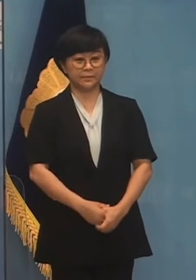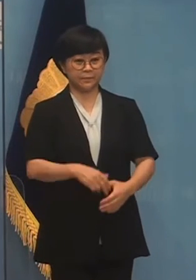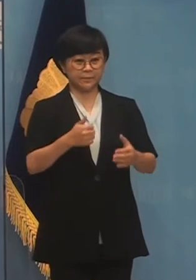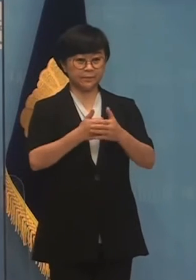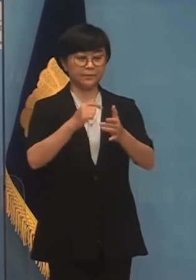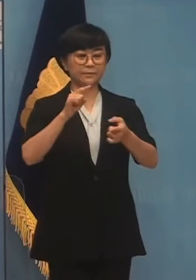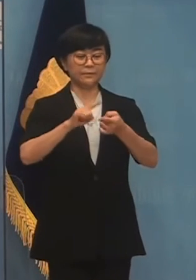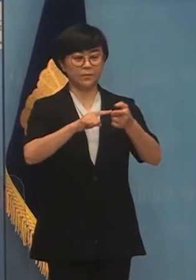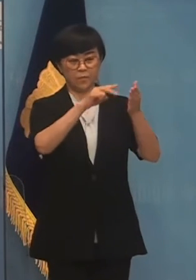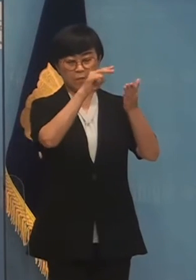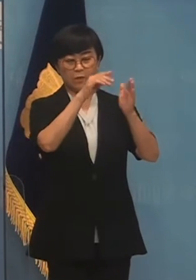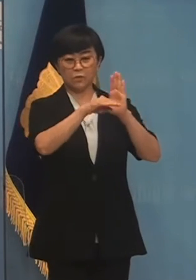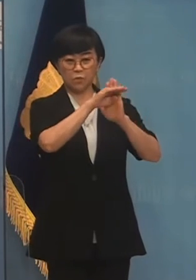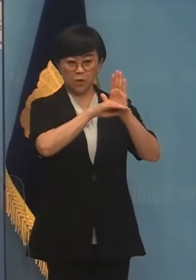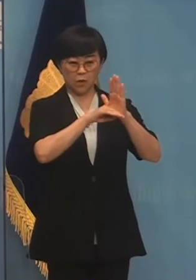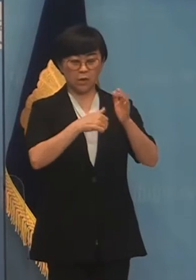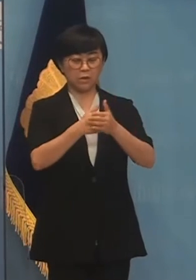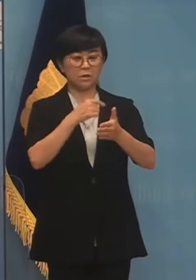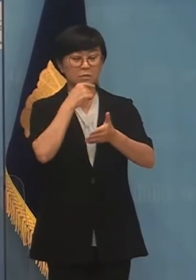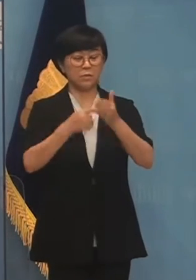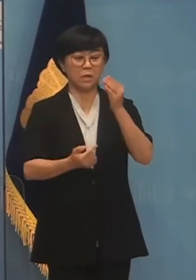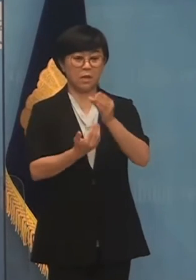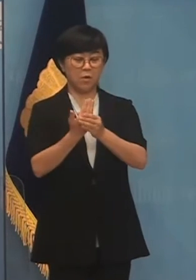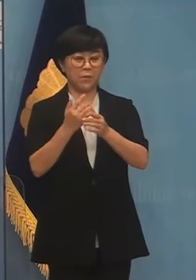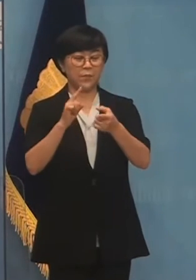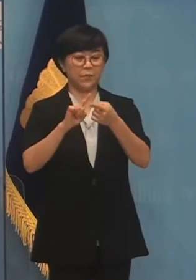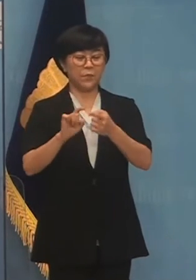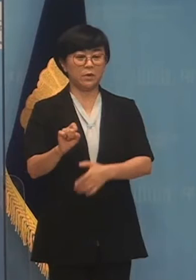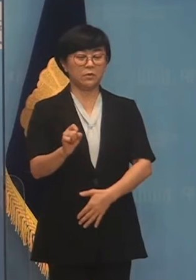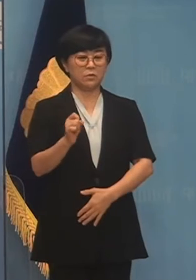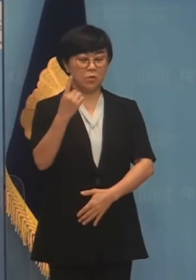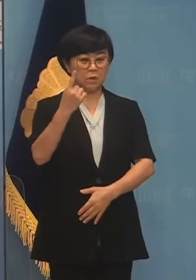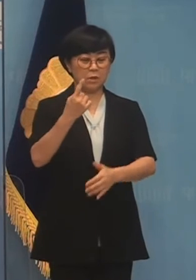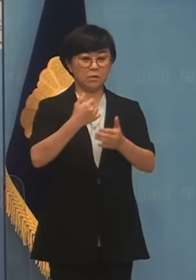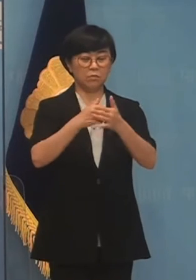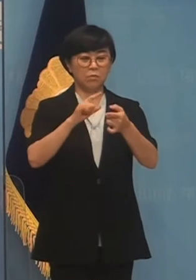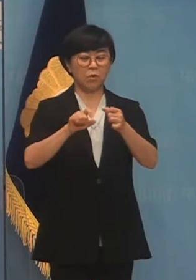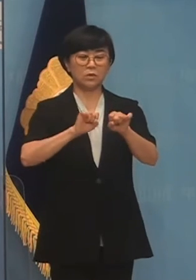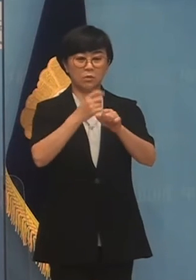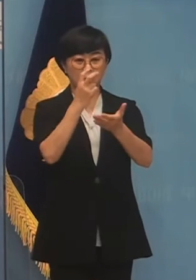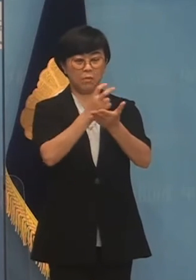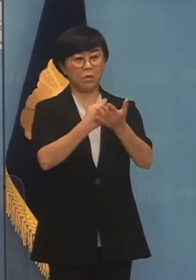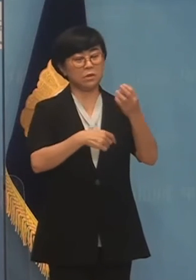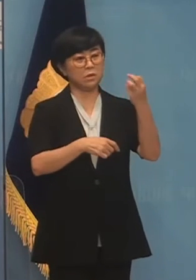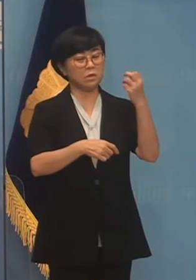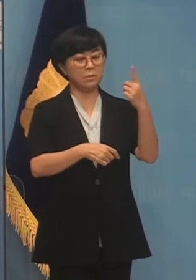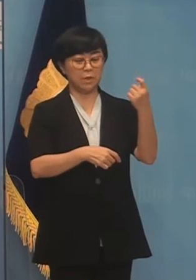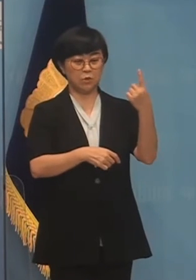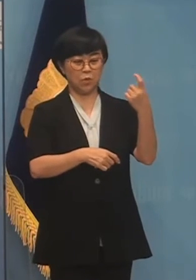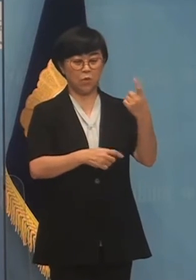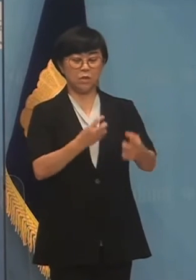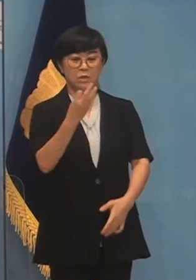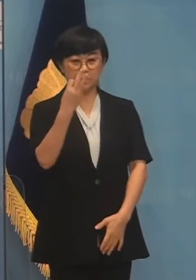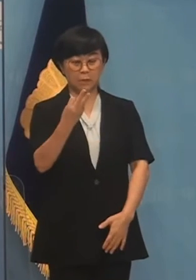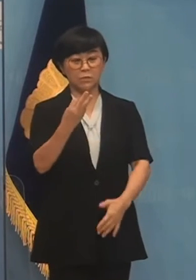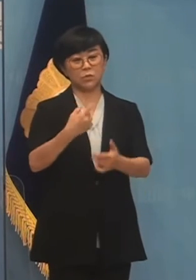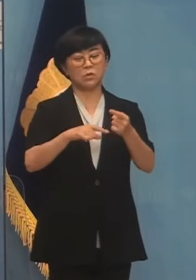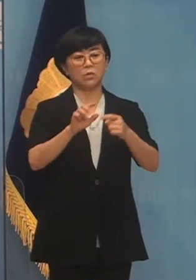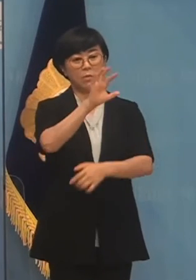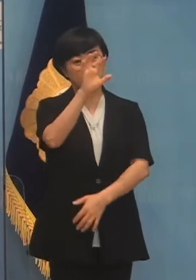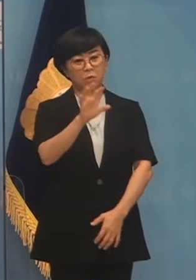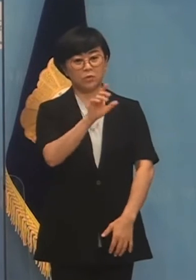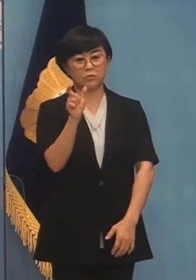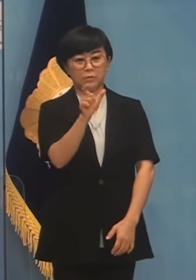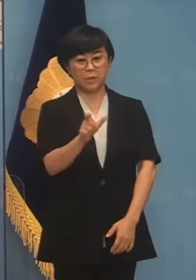이러한 독소조항은 중대시민재해를 다룬 11조 2항 1호와 13조 2항 1호에서도 동일하게